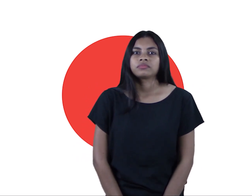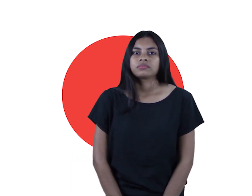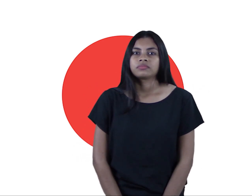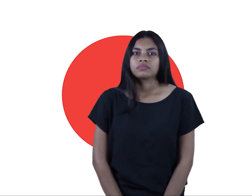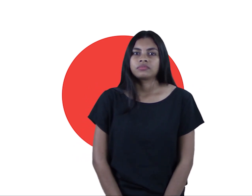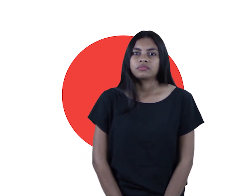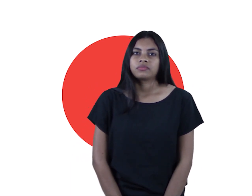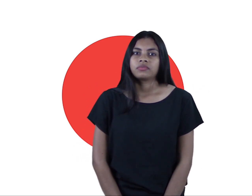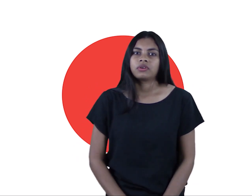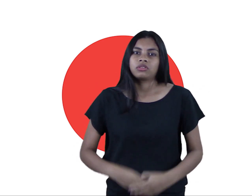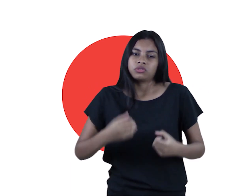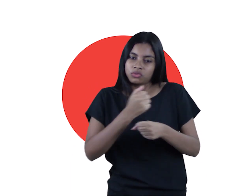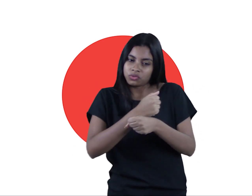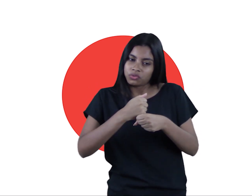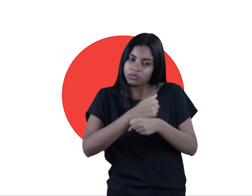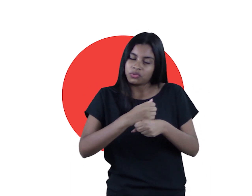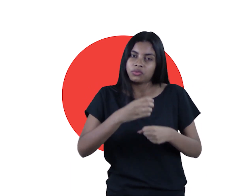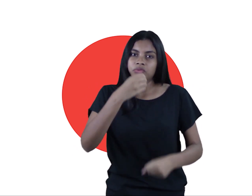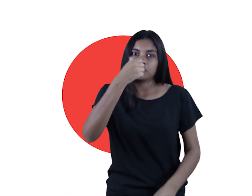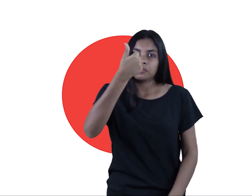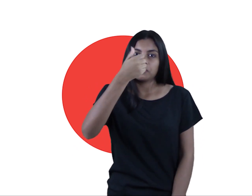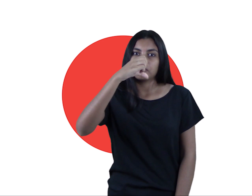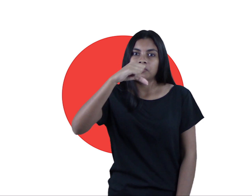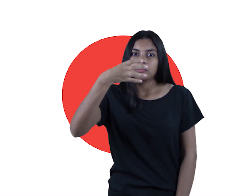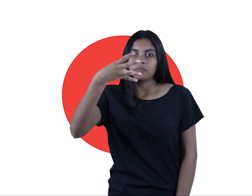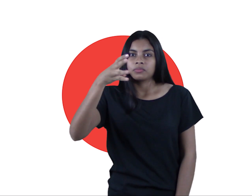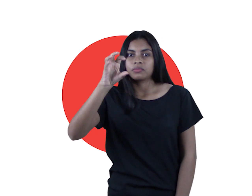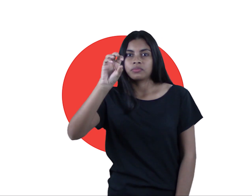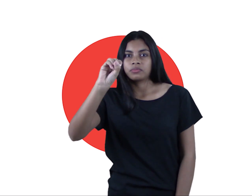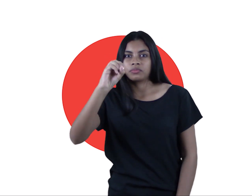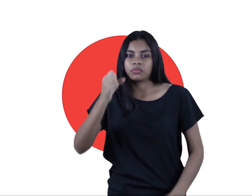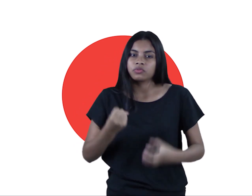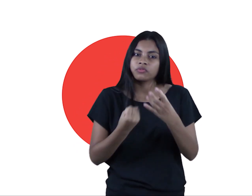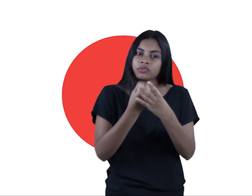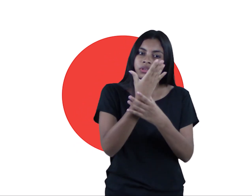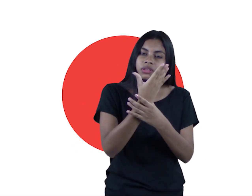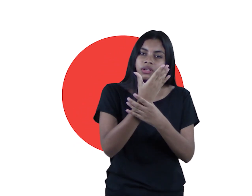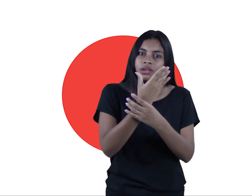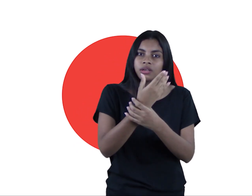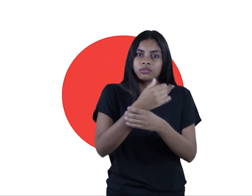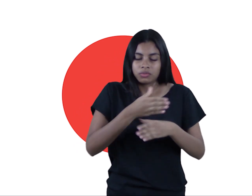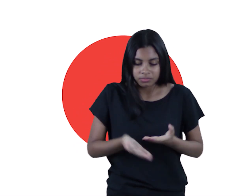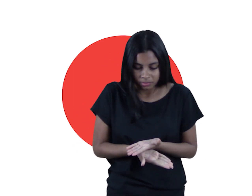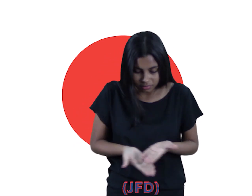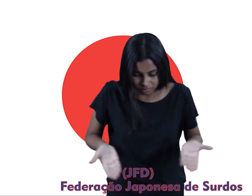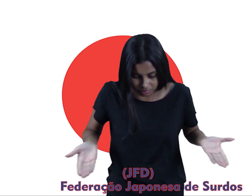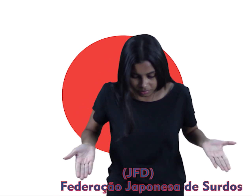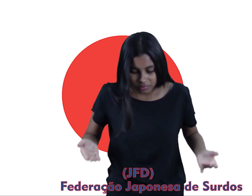No final de 1940, foi criado a Federação Japonesa de Surdos,